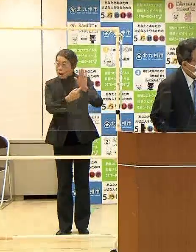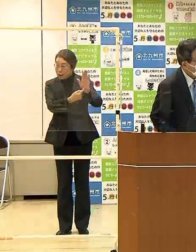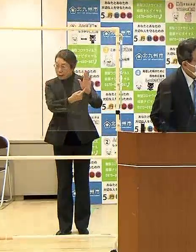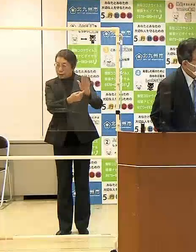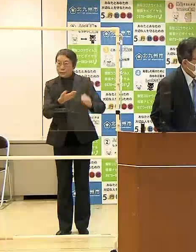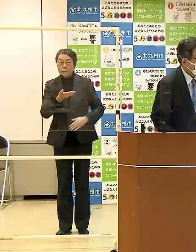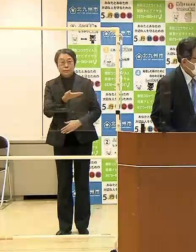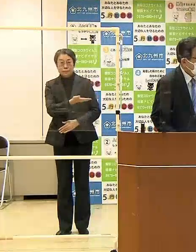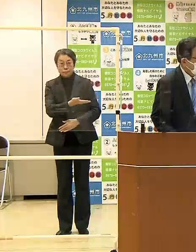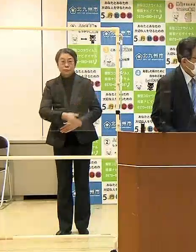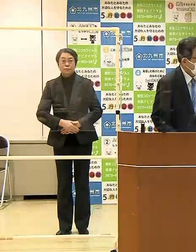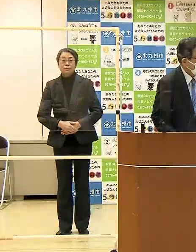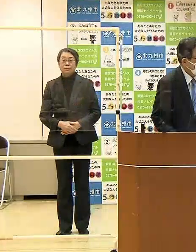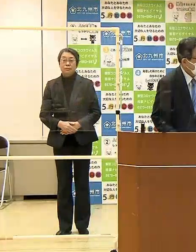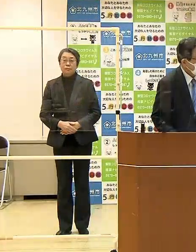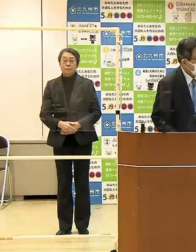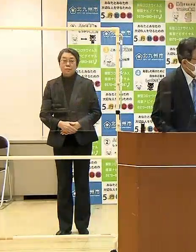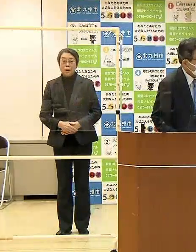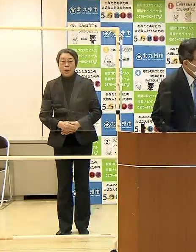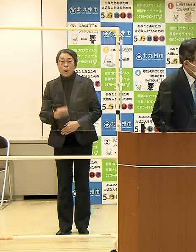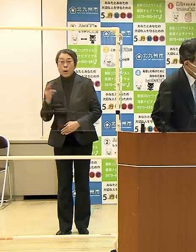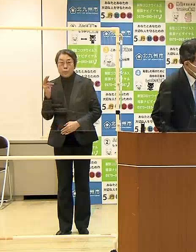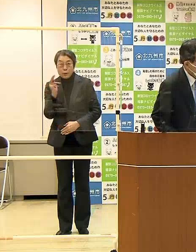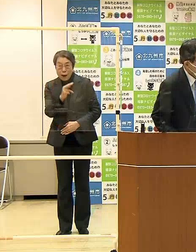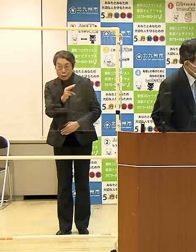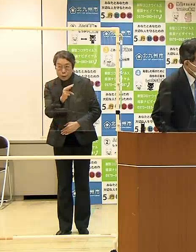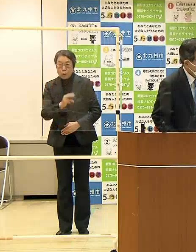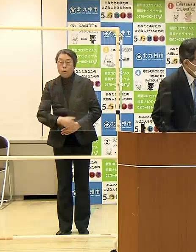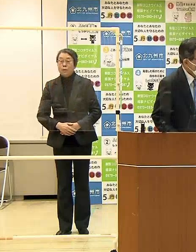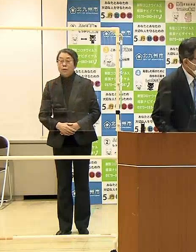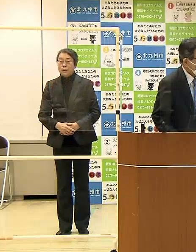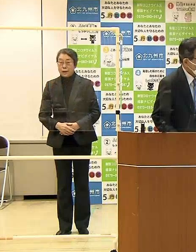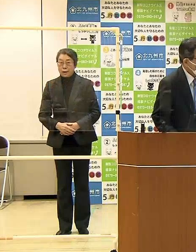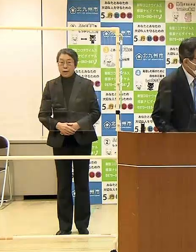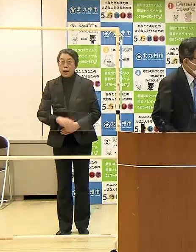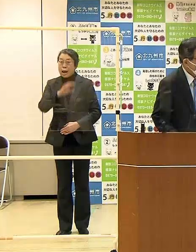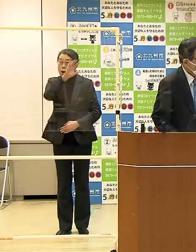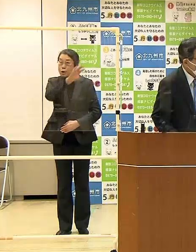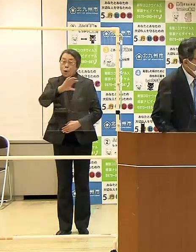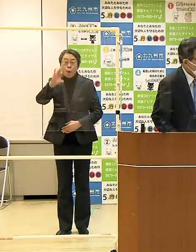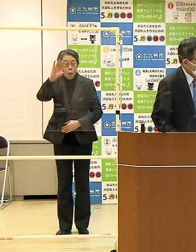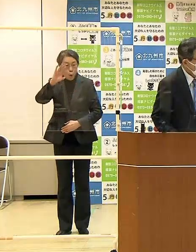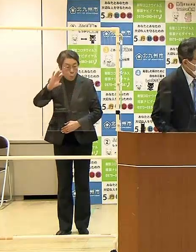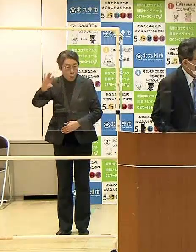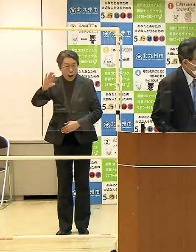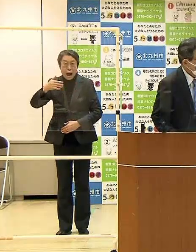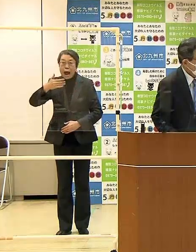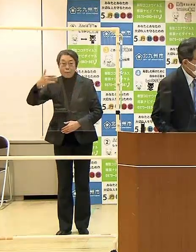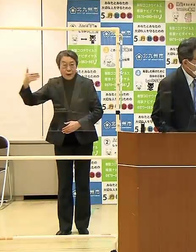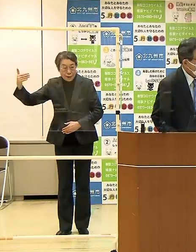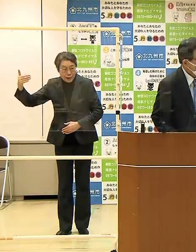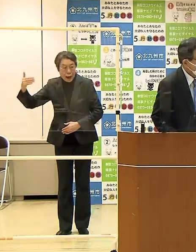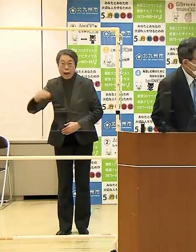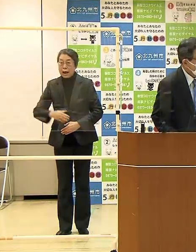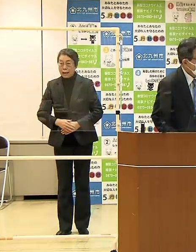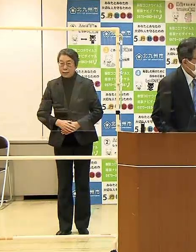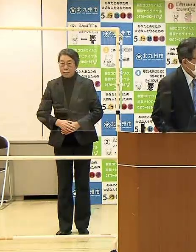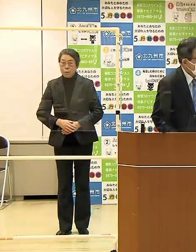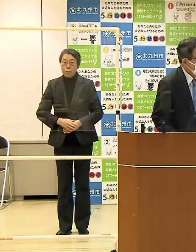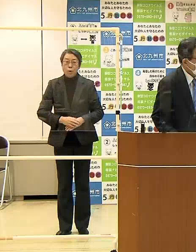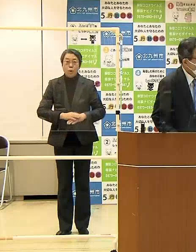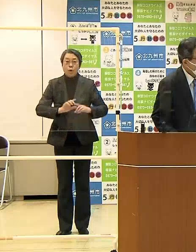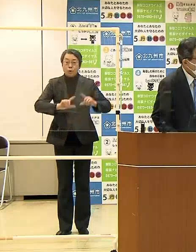状況でありますまぁこれを見ますとヨーロッパアメリカそして首都圏と違うの